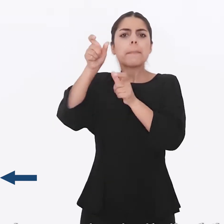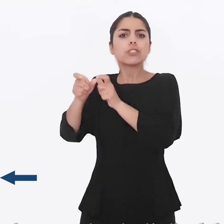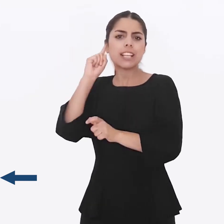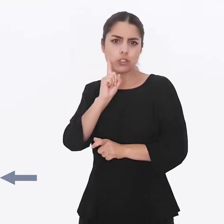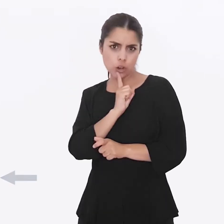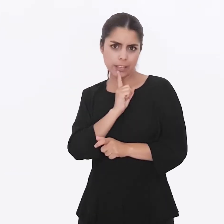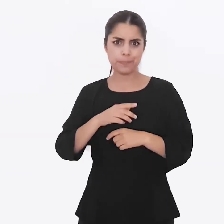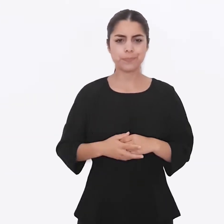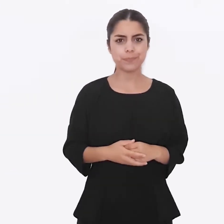estudiantes.